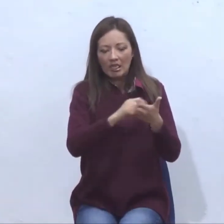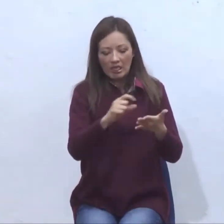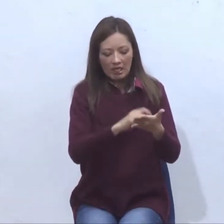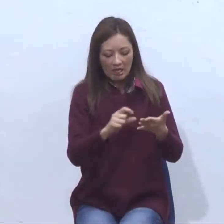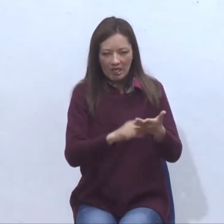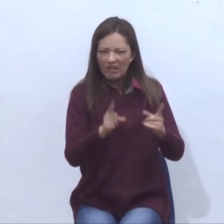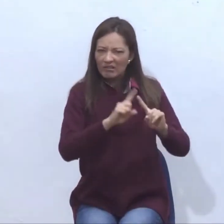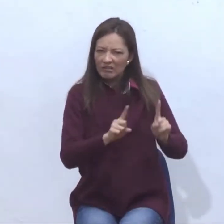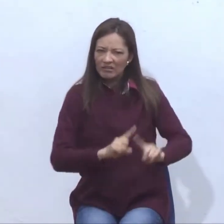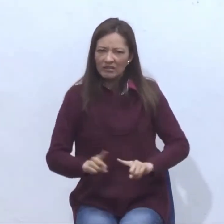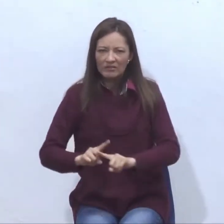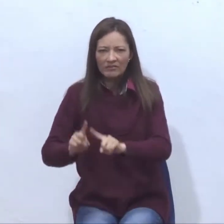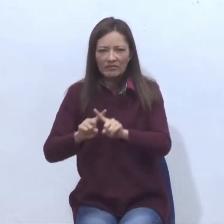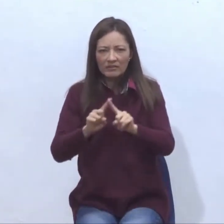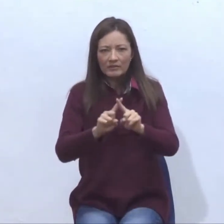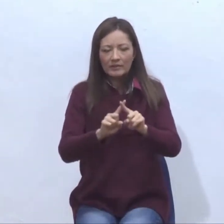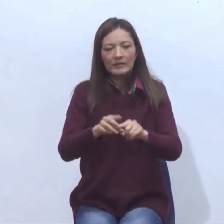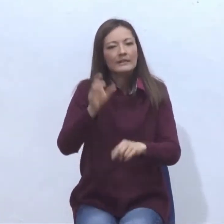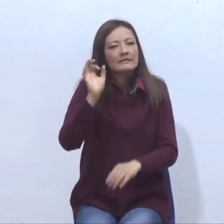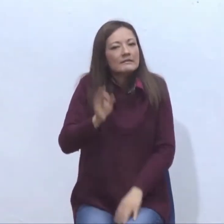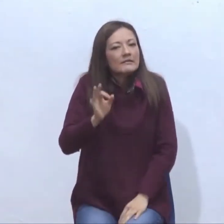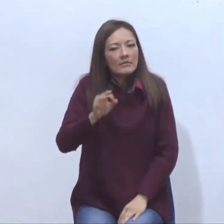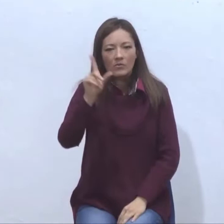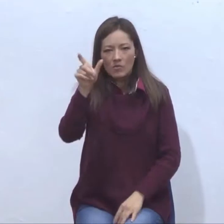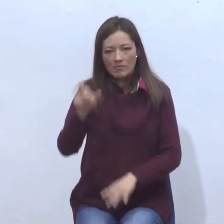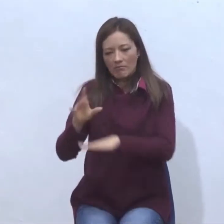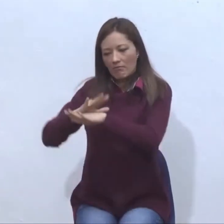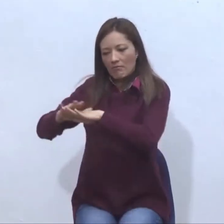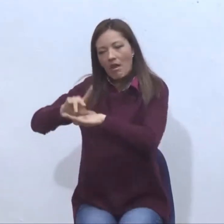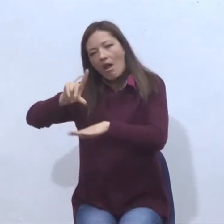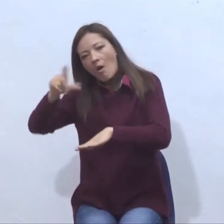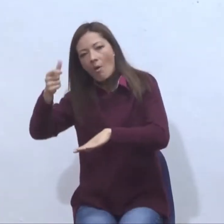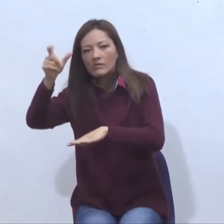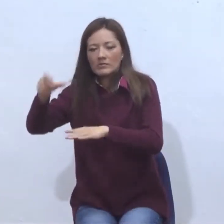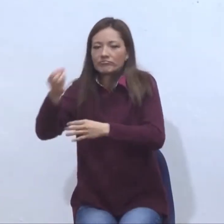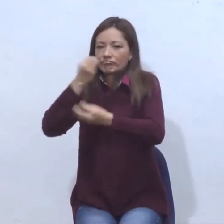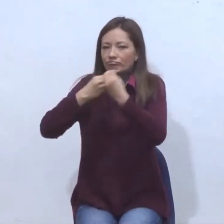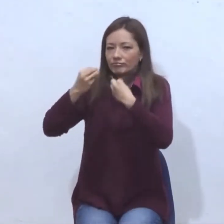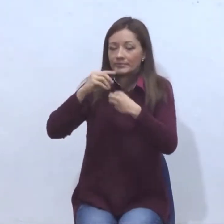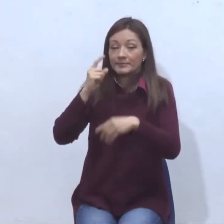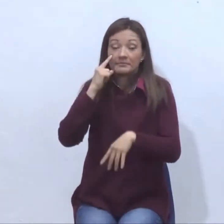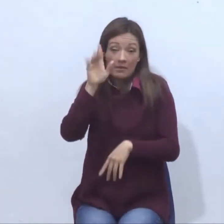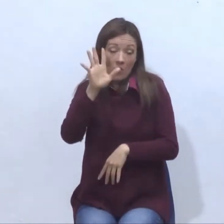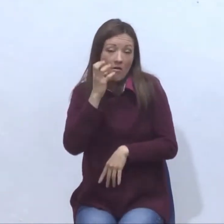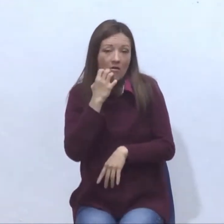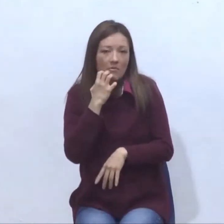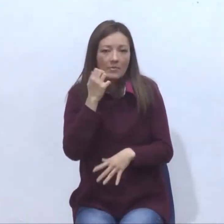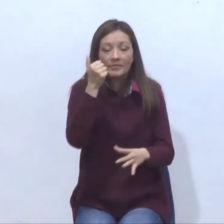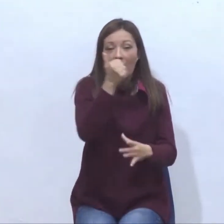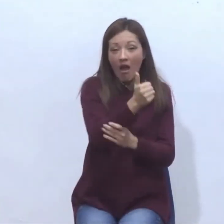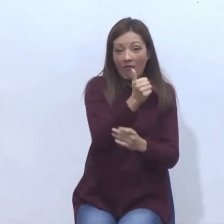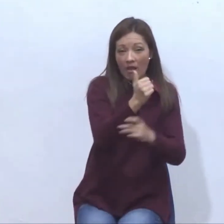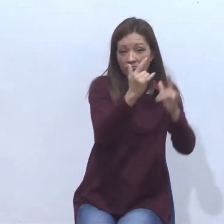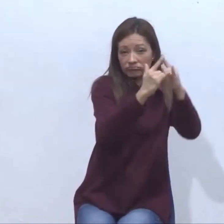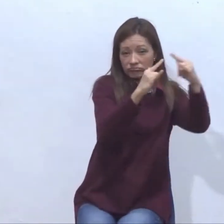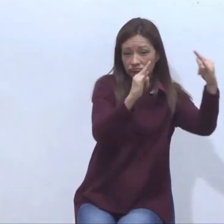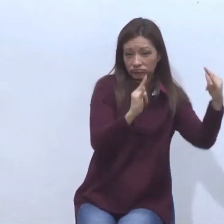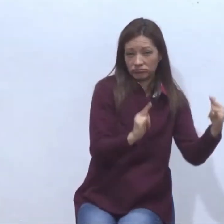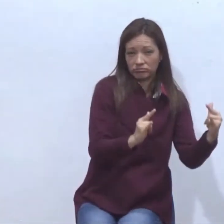ve que alguien invita a otro a comer. Algunos de ellos, cuando Abraham estaba en su carpa,